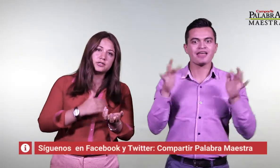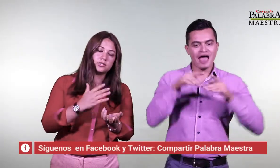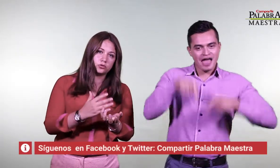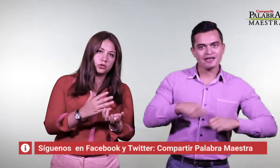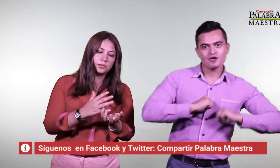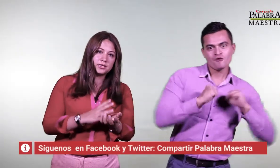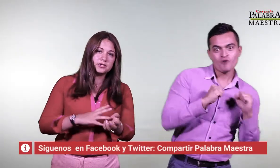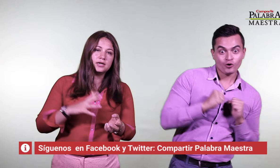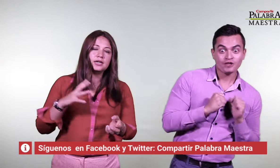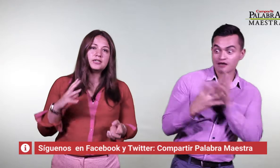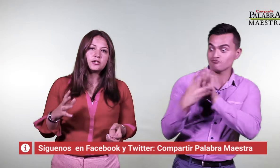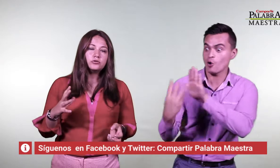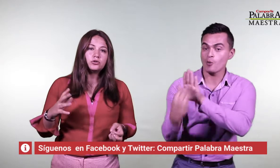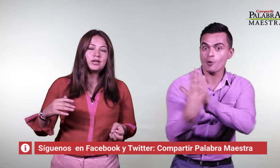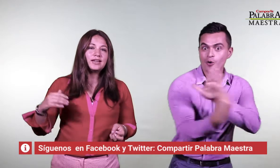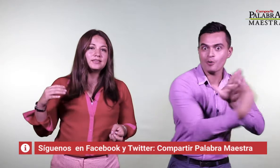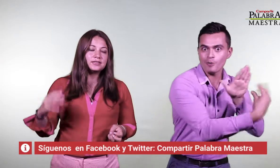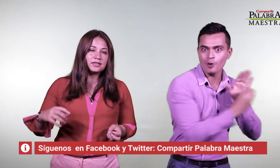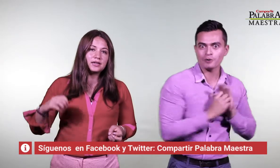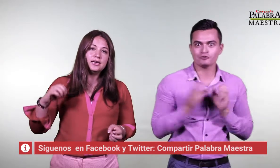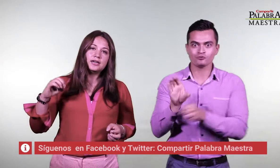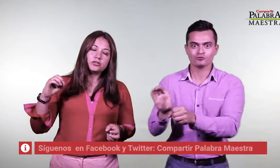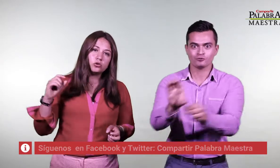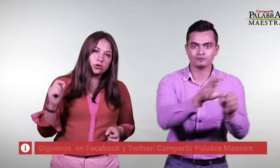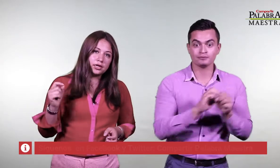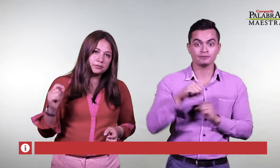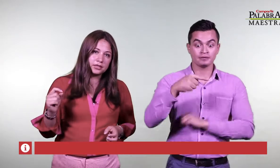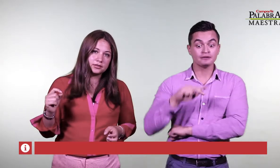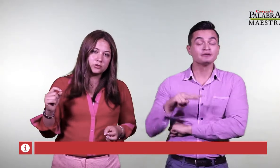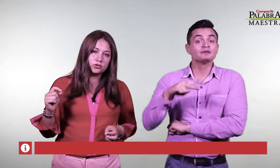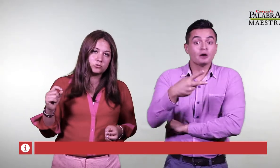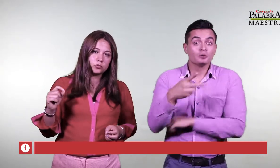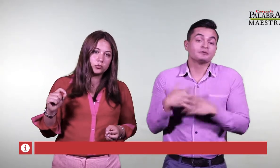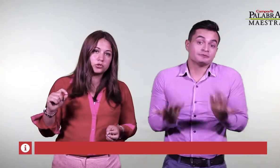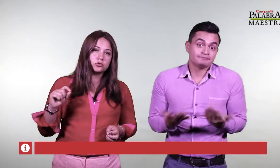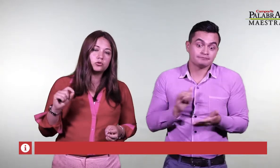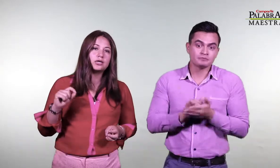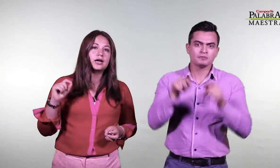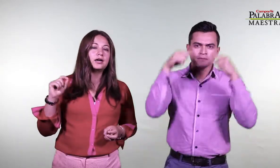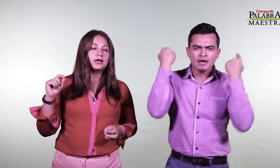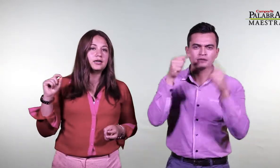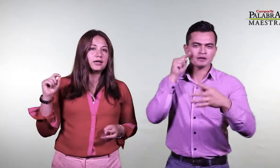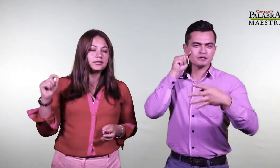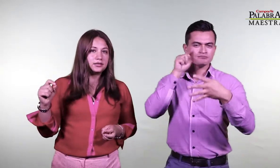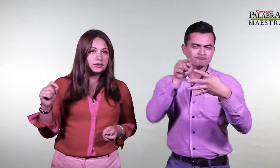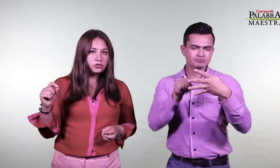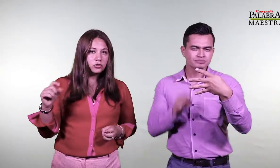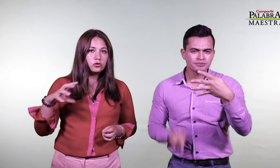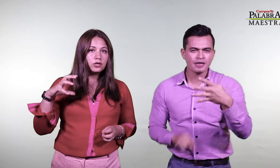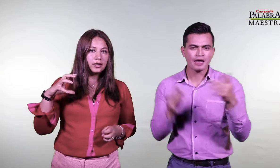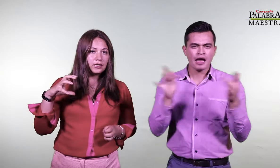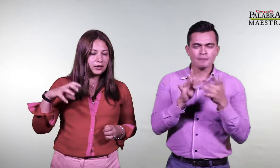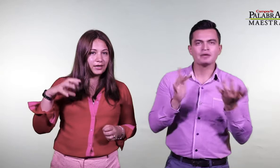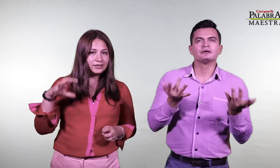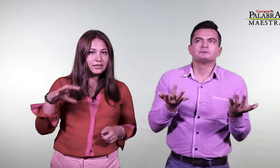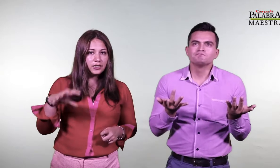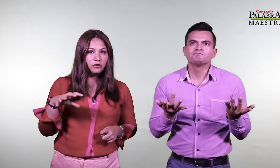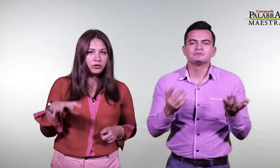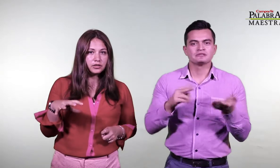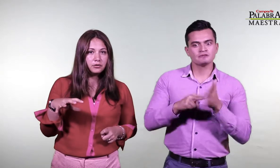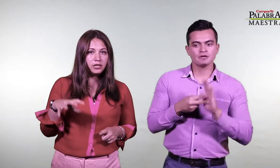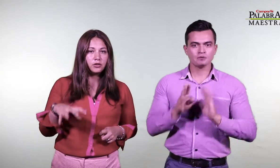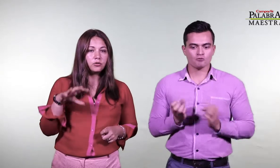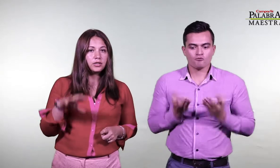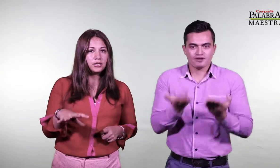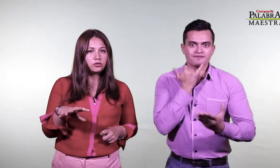y llevarse a todo el país. Y segundo, garantizar que todas las metas que nos hemos propuesto con la adquisición y con la garantía